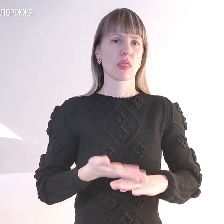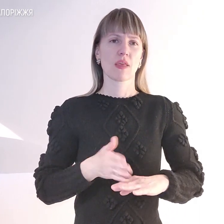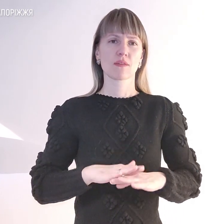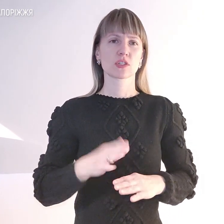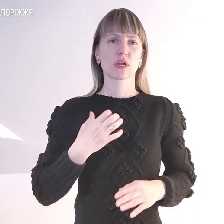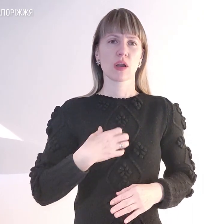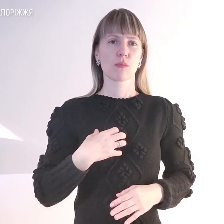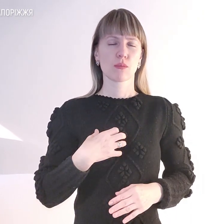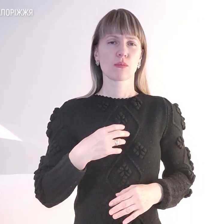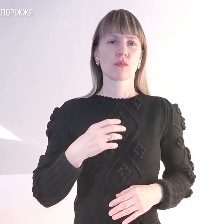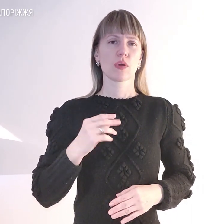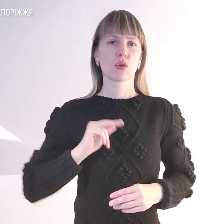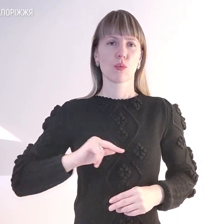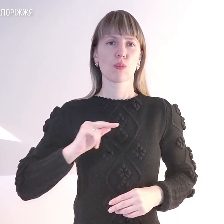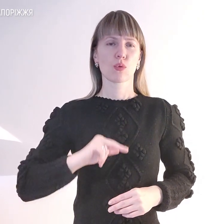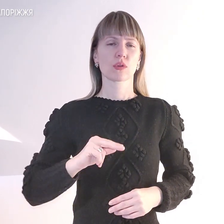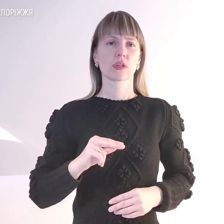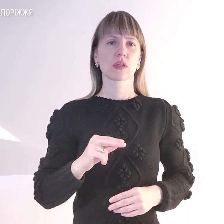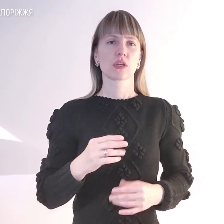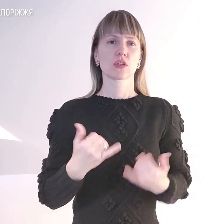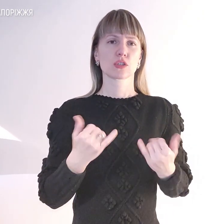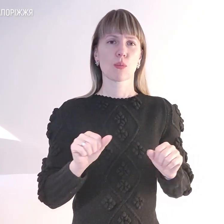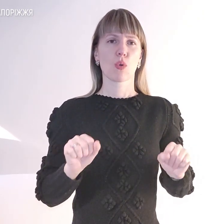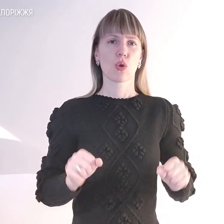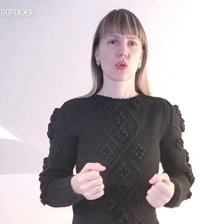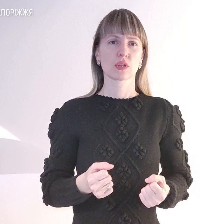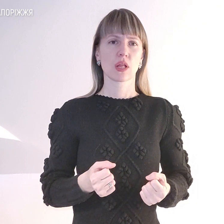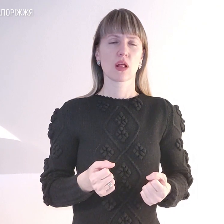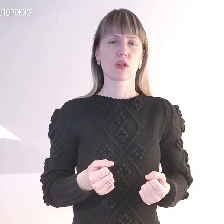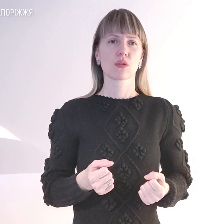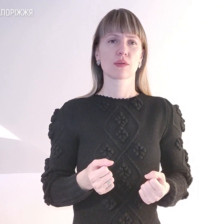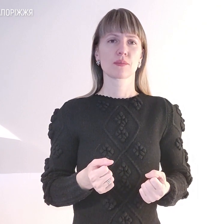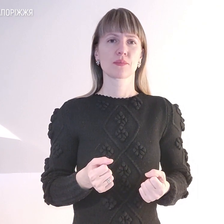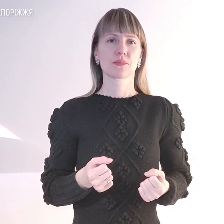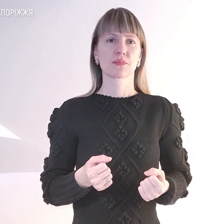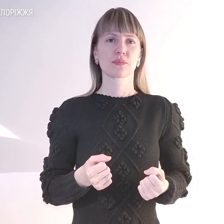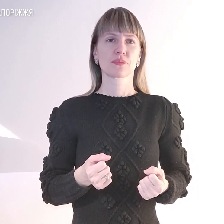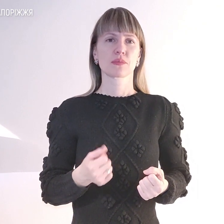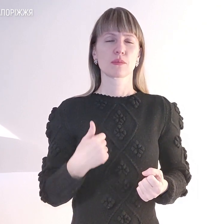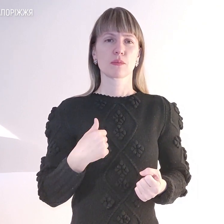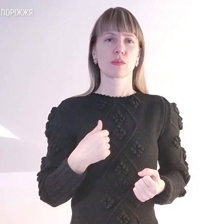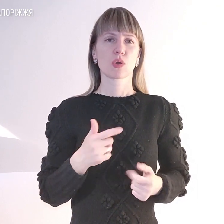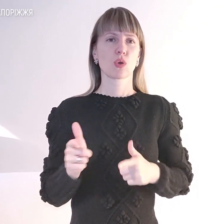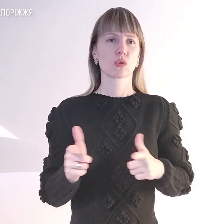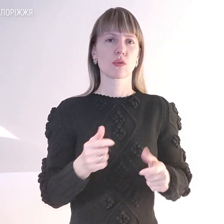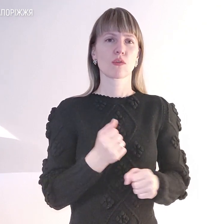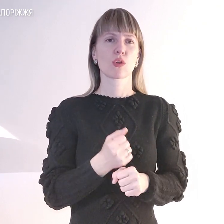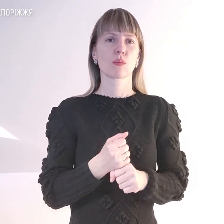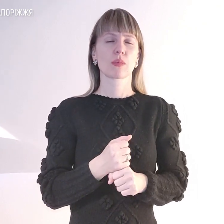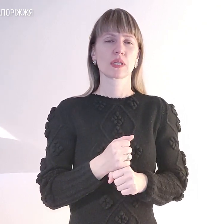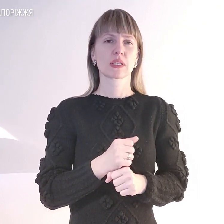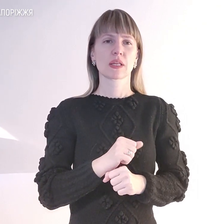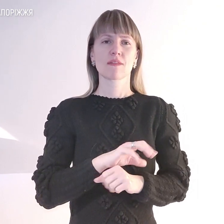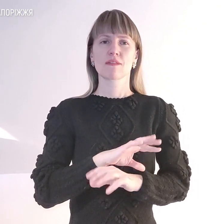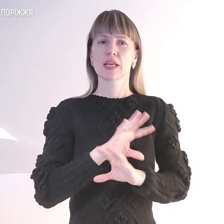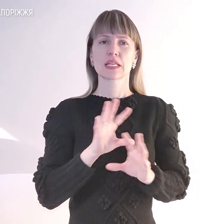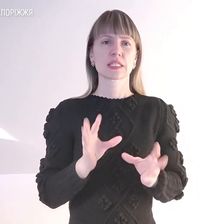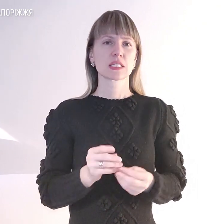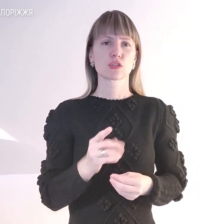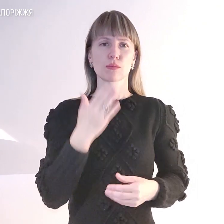важлива, бо зараз якраз похолодало. Ми готові робити все, аби приблизити нашу